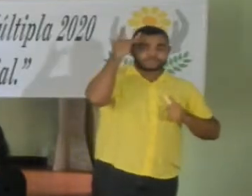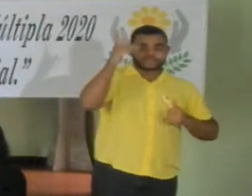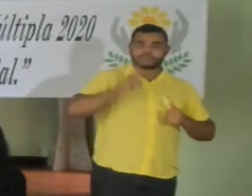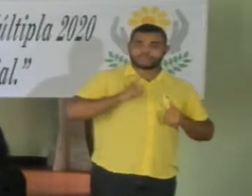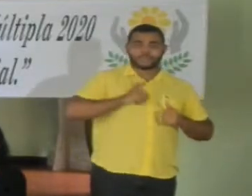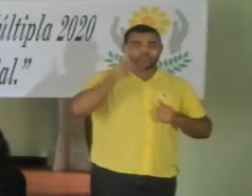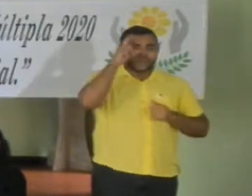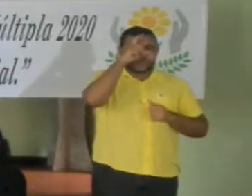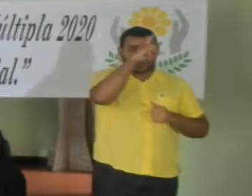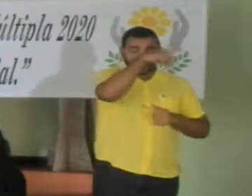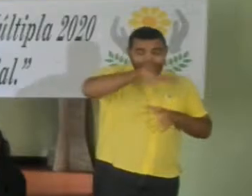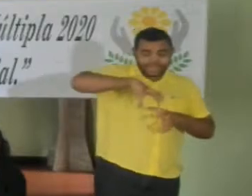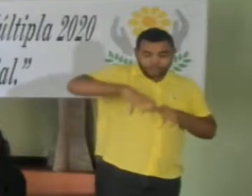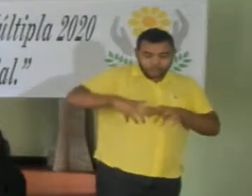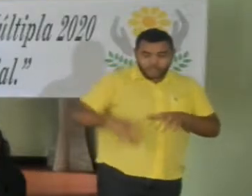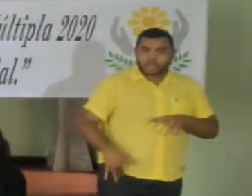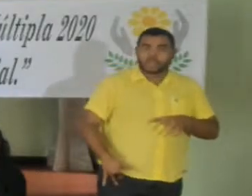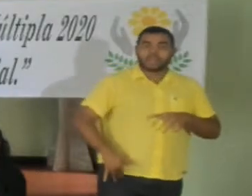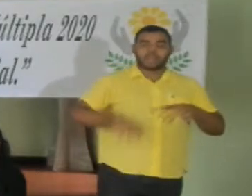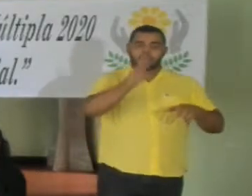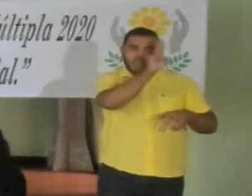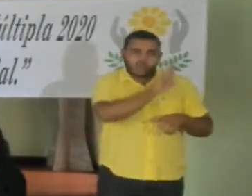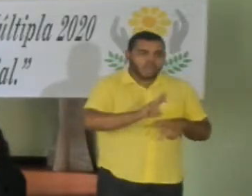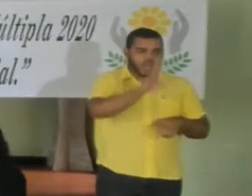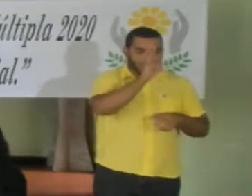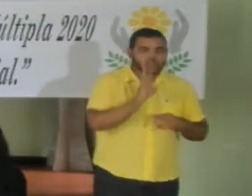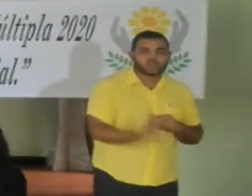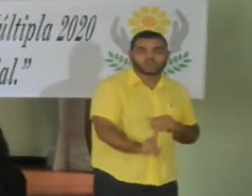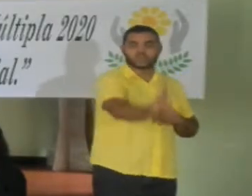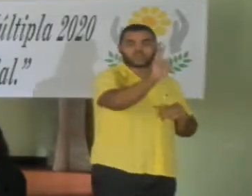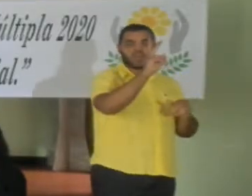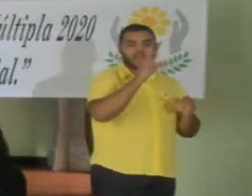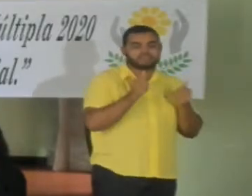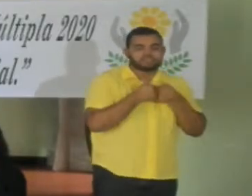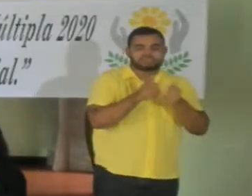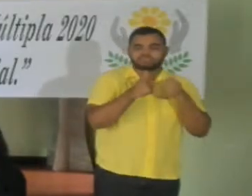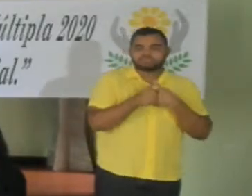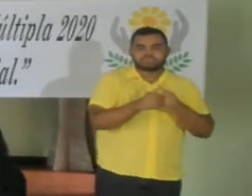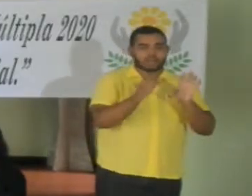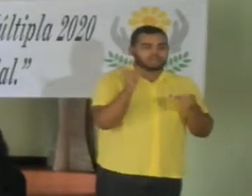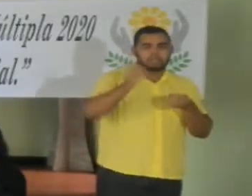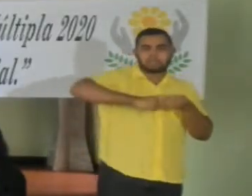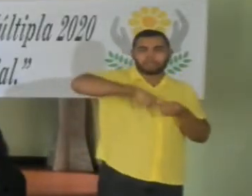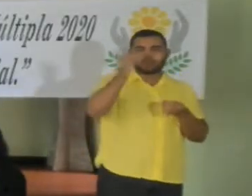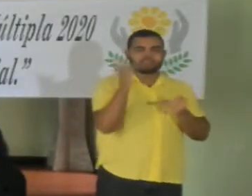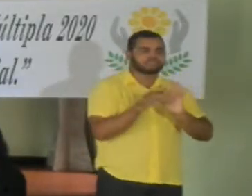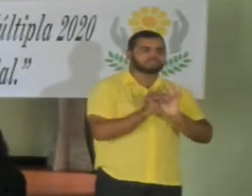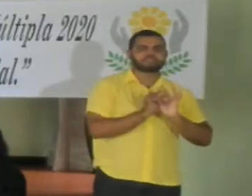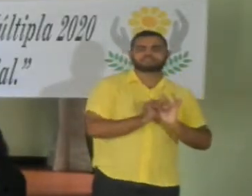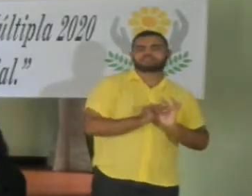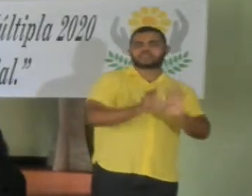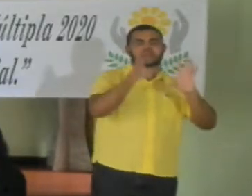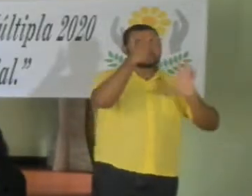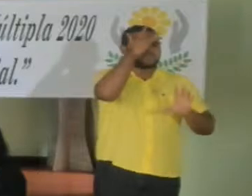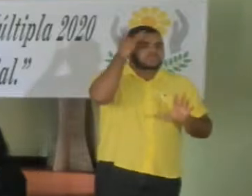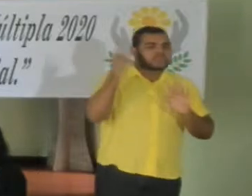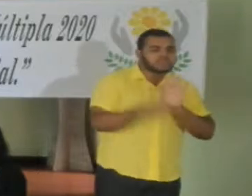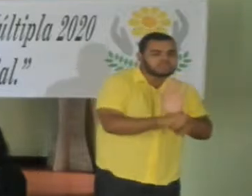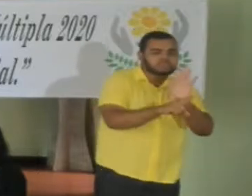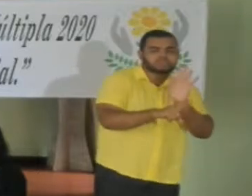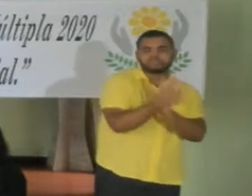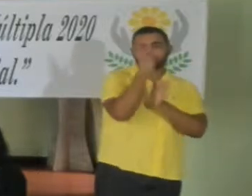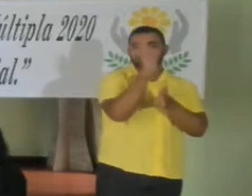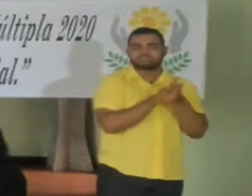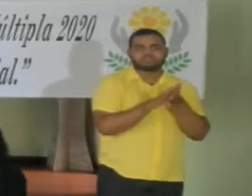certa dificuldade na locomoção como ela consiga, né, ter sua independência e conseguir subir sem o auxílio de ninguém.